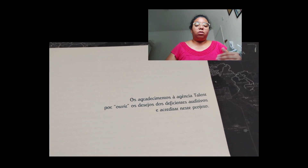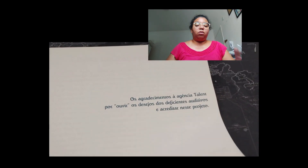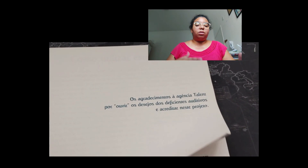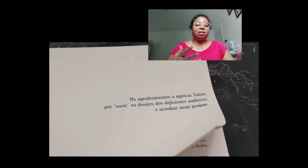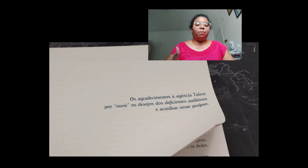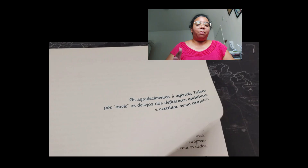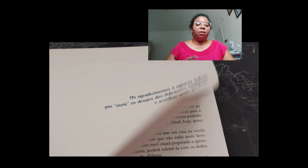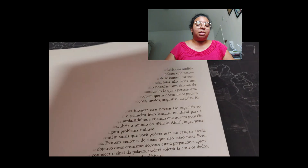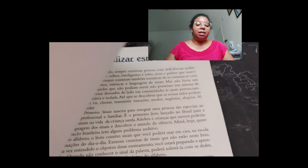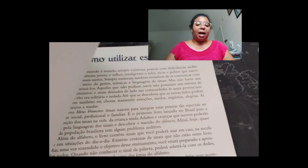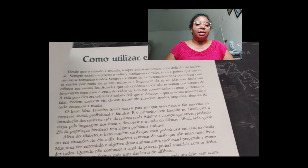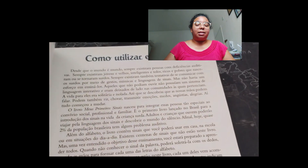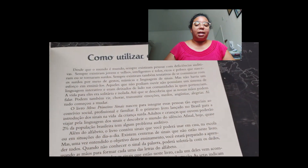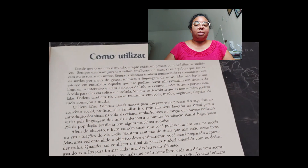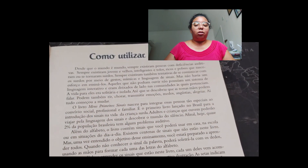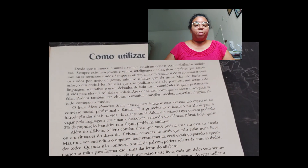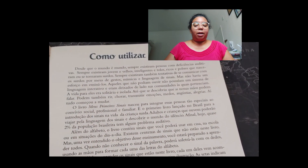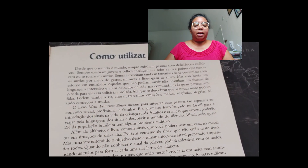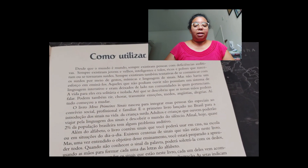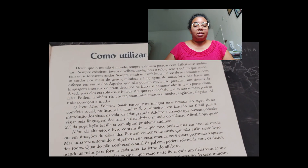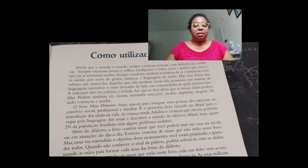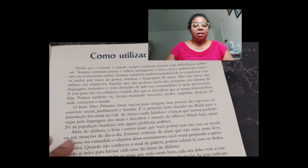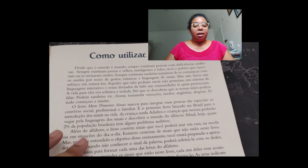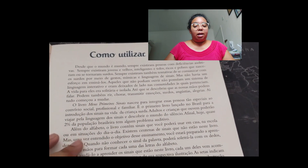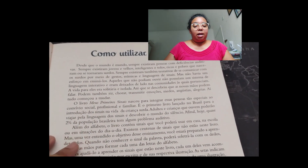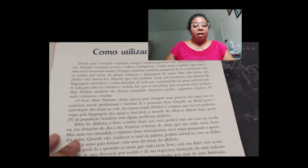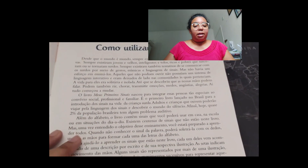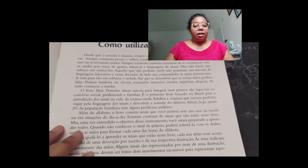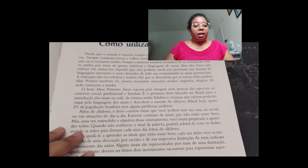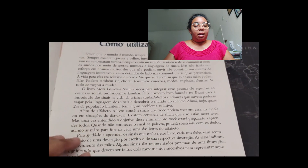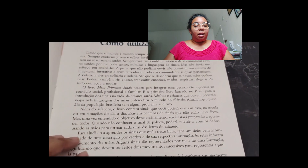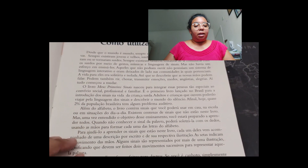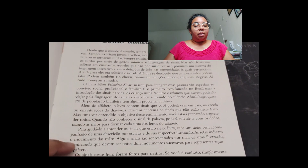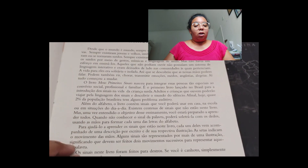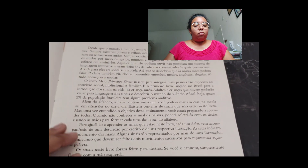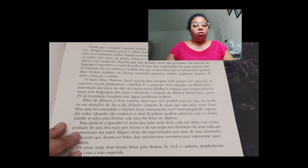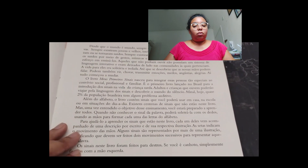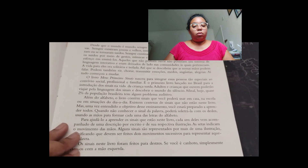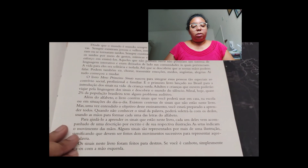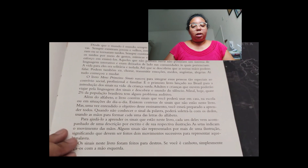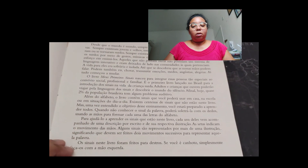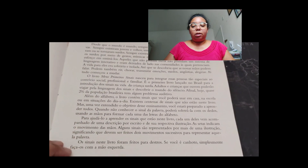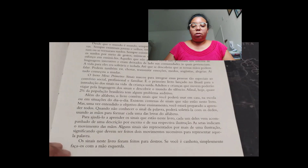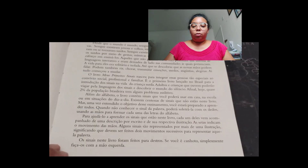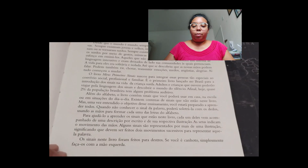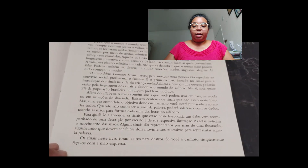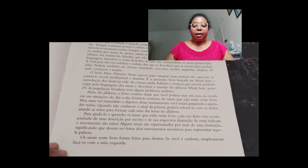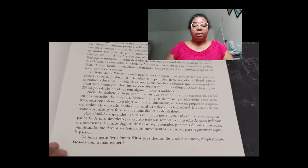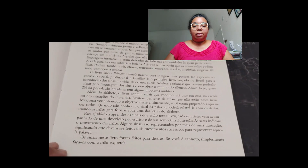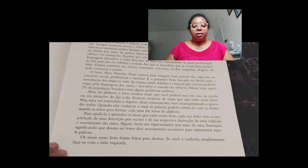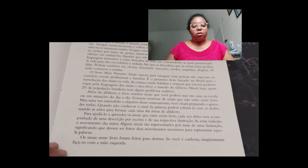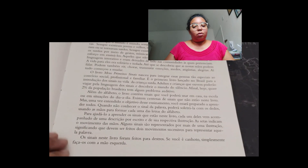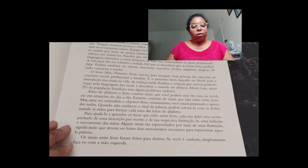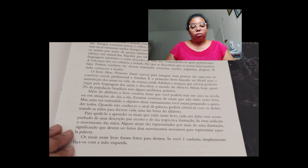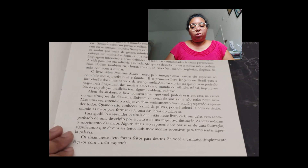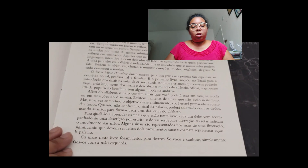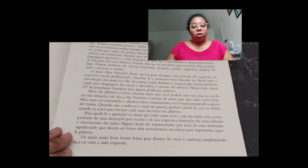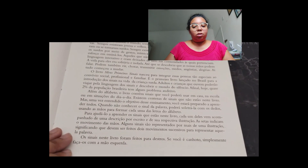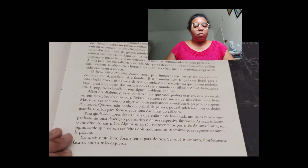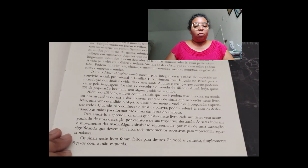os primeiros sinais, né? Tanto para criança que não escuta, quanto para crianças ou adultos que são